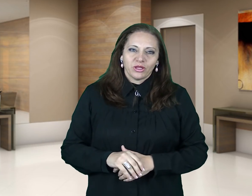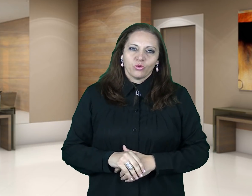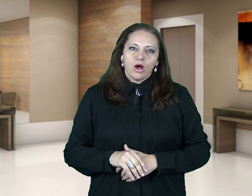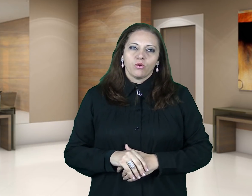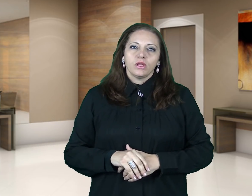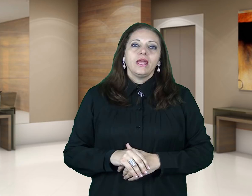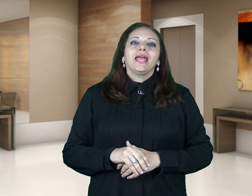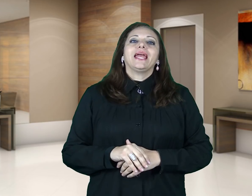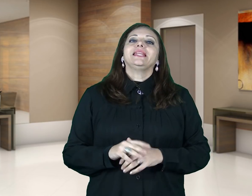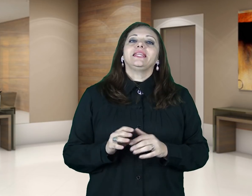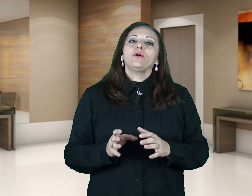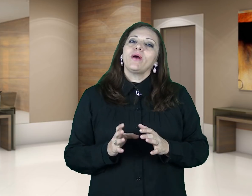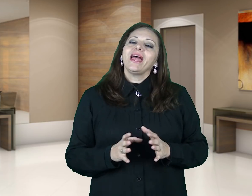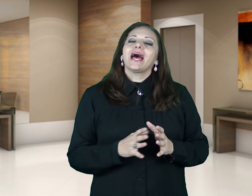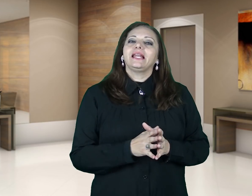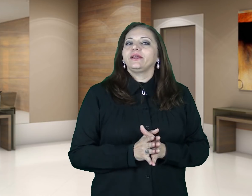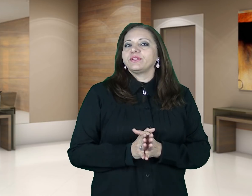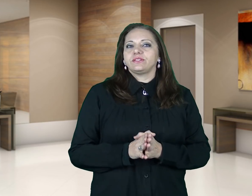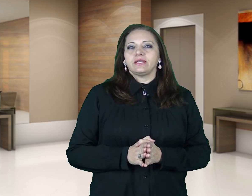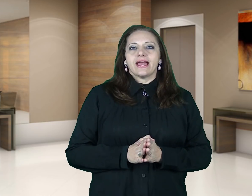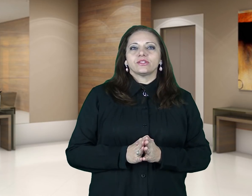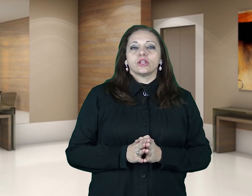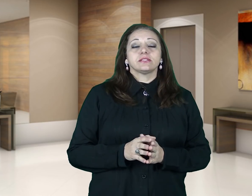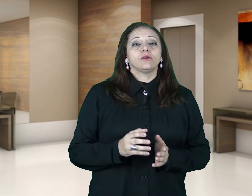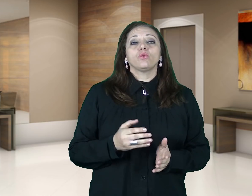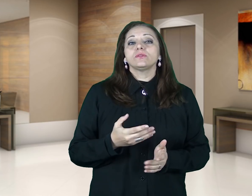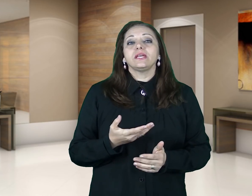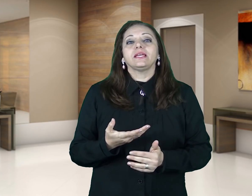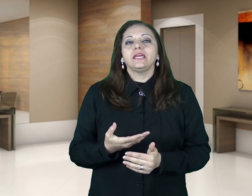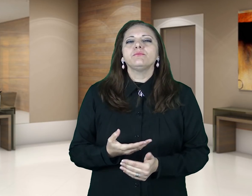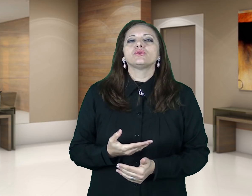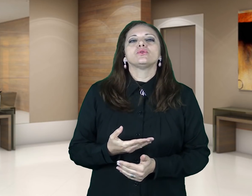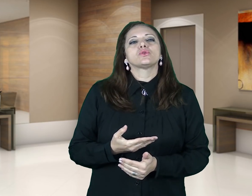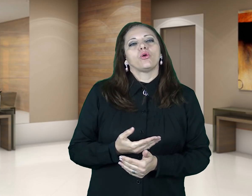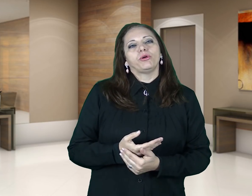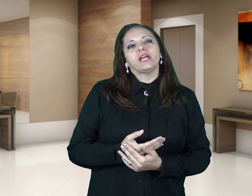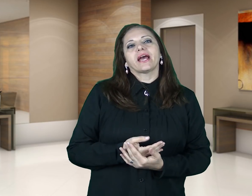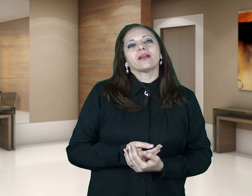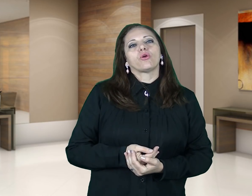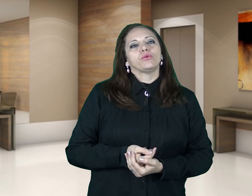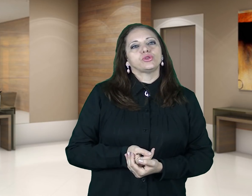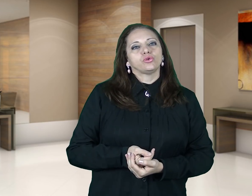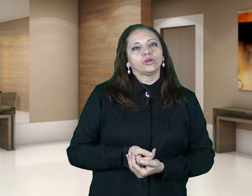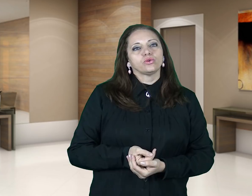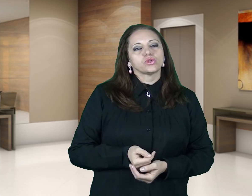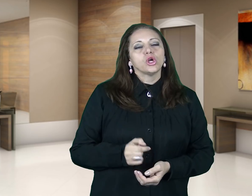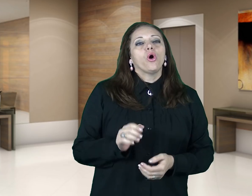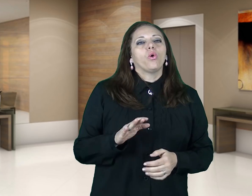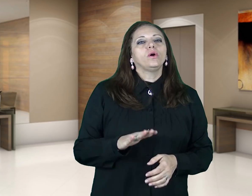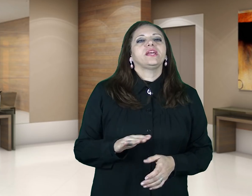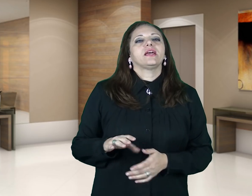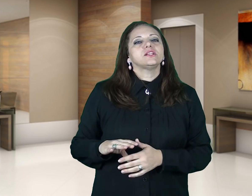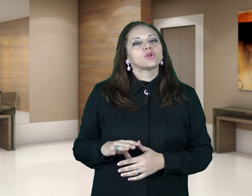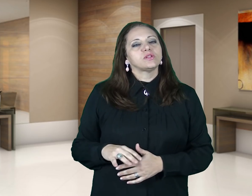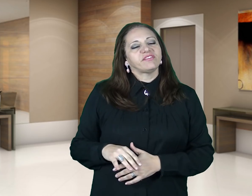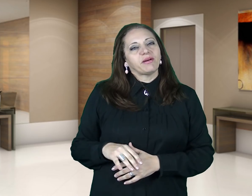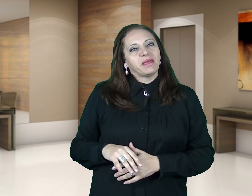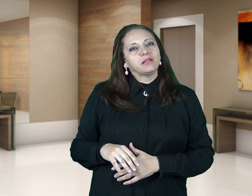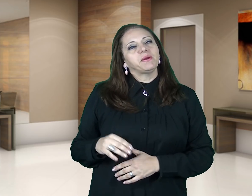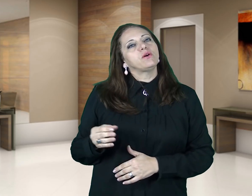alfabeto manual, ele não é a língua de sinais. Nós não conseguimos nos comunicar com os surdos única e exclusivamente